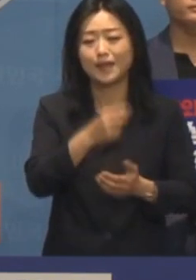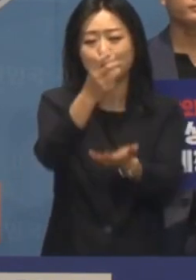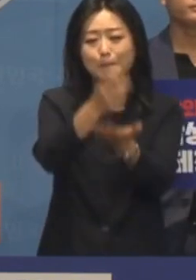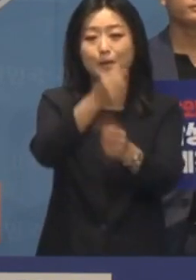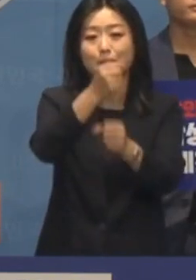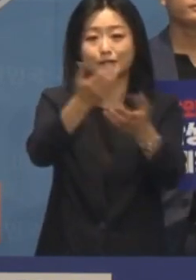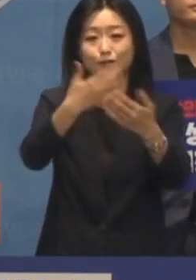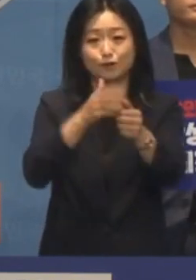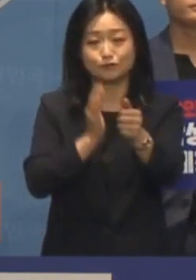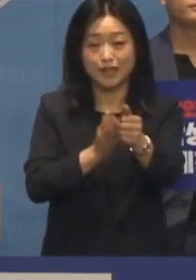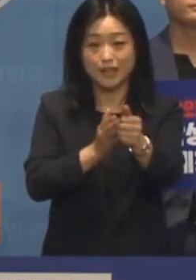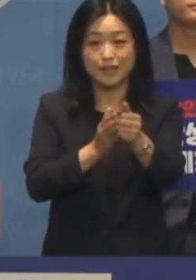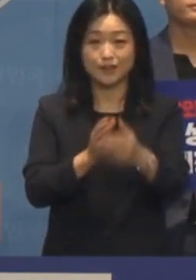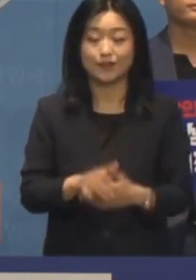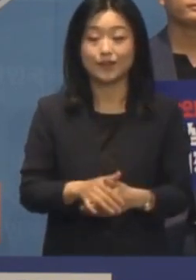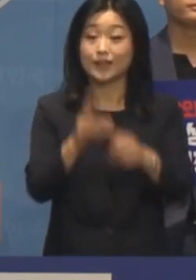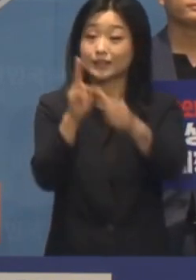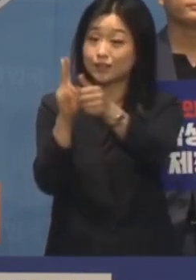주십시오. 저와